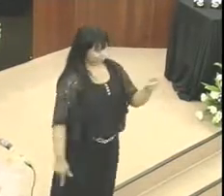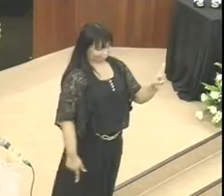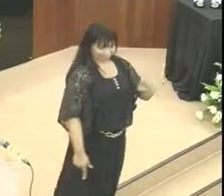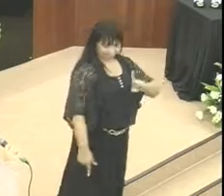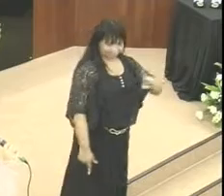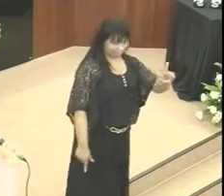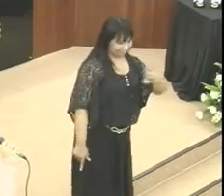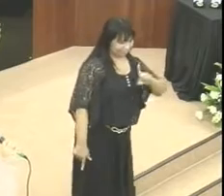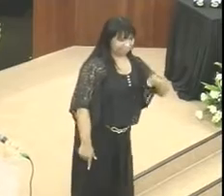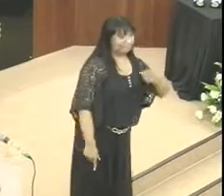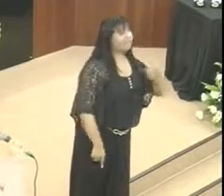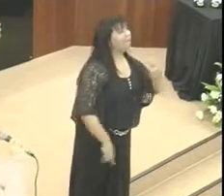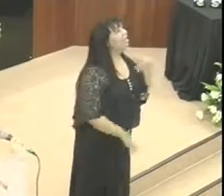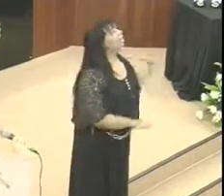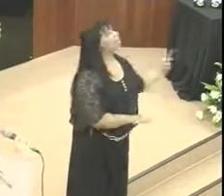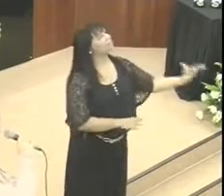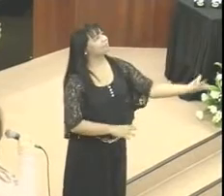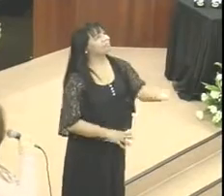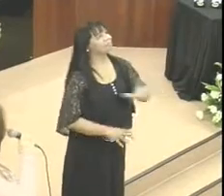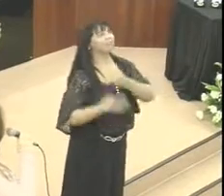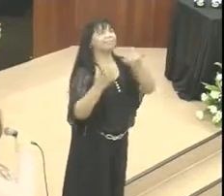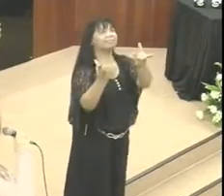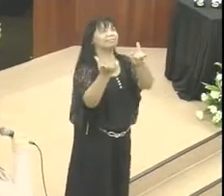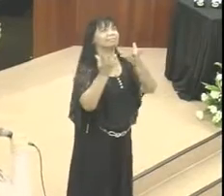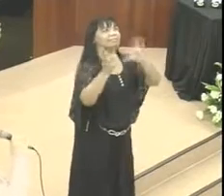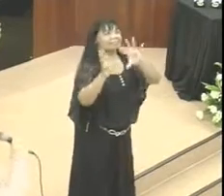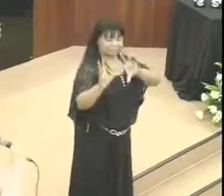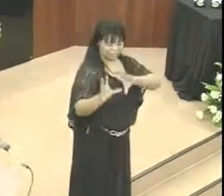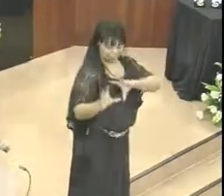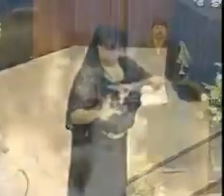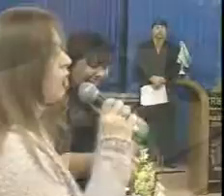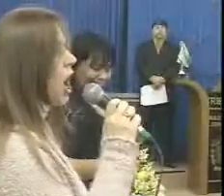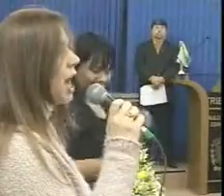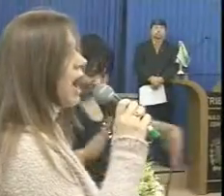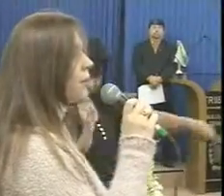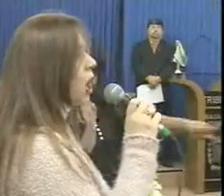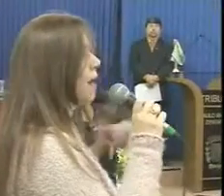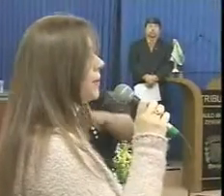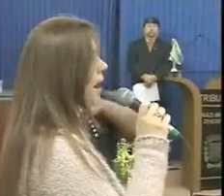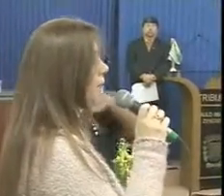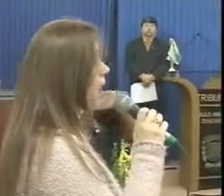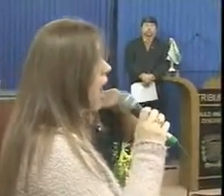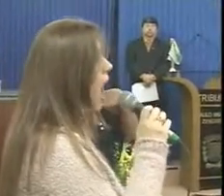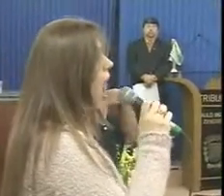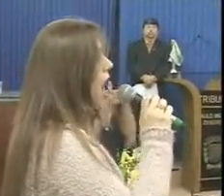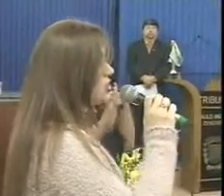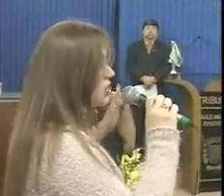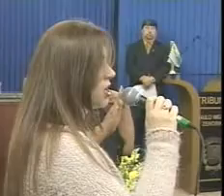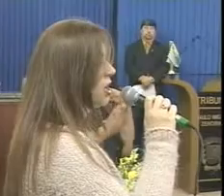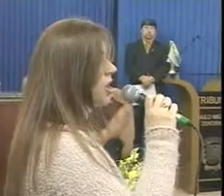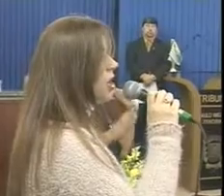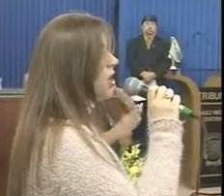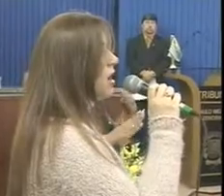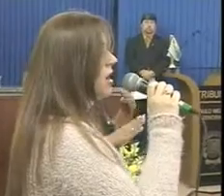à luta, nem teme quem te adora a própria